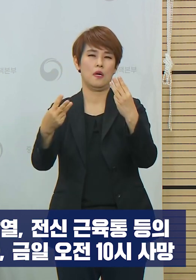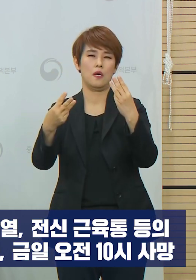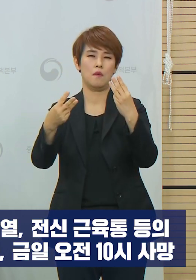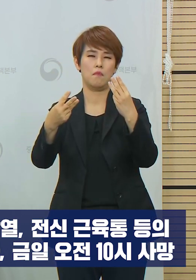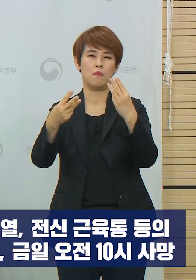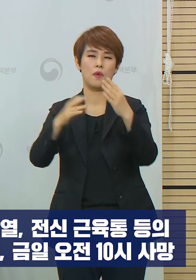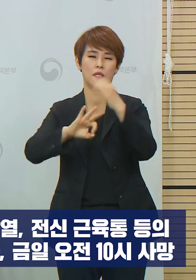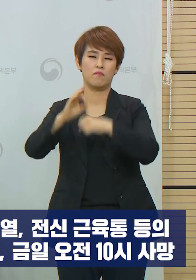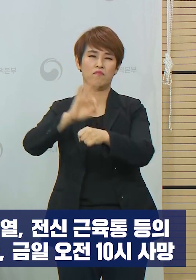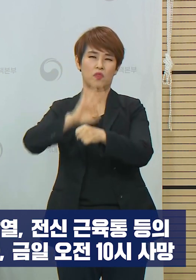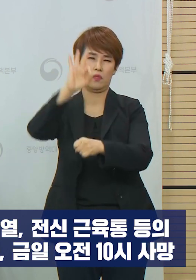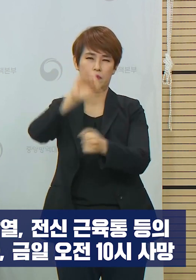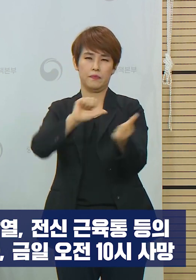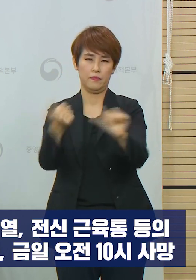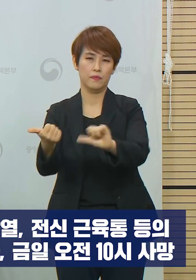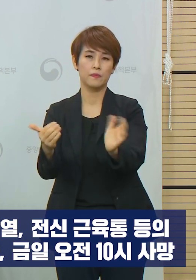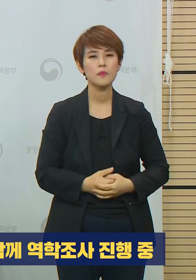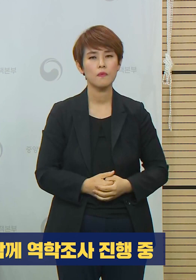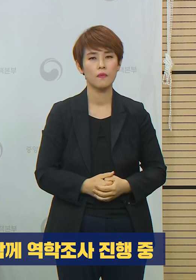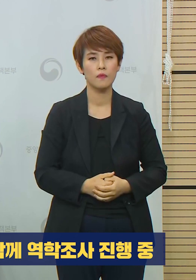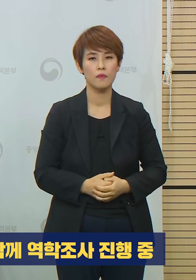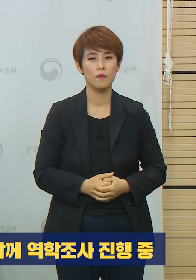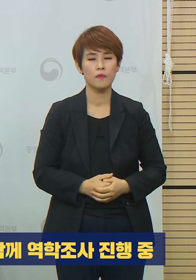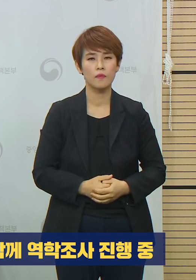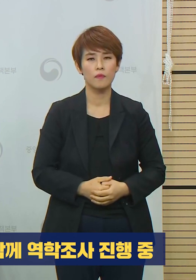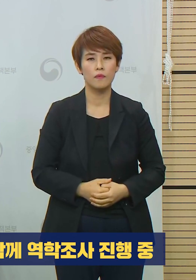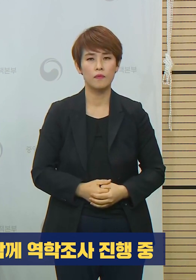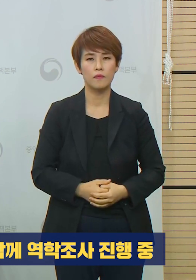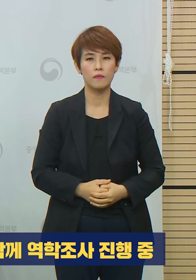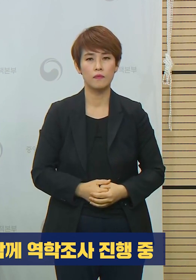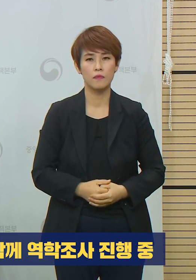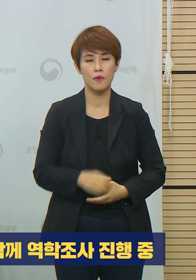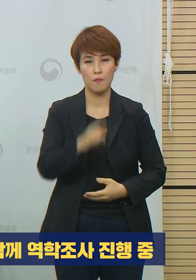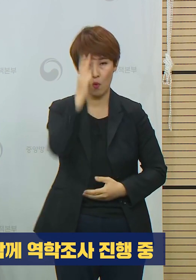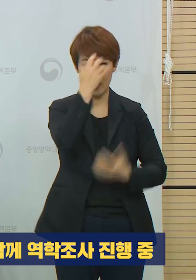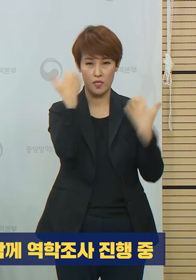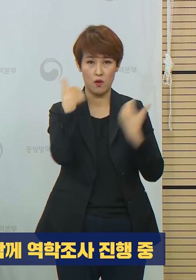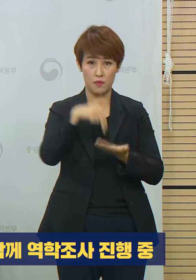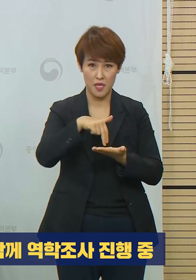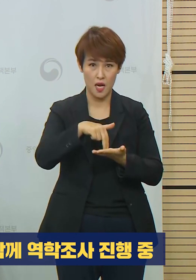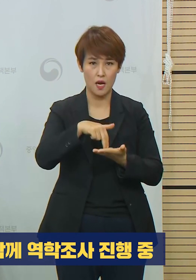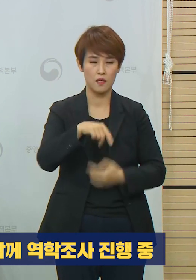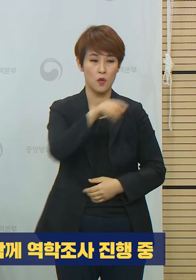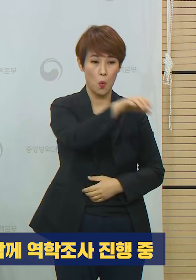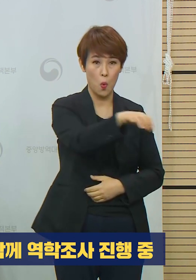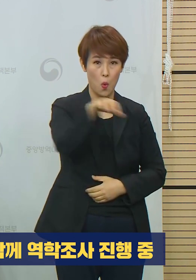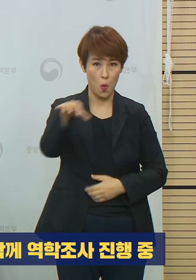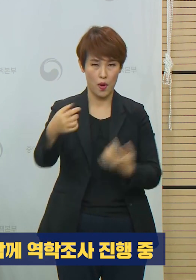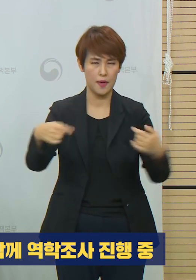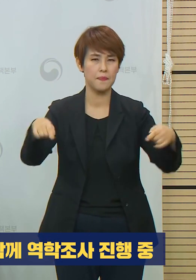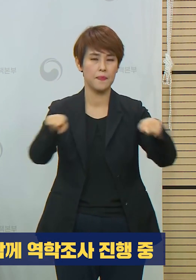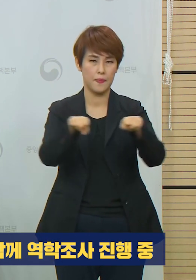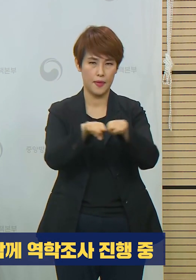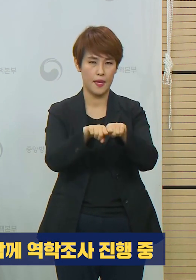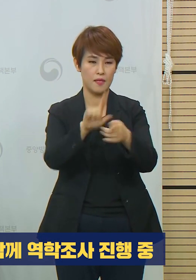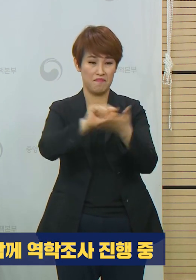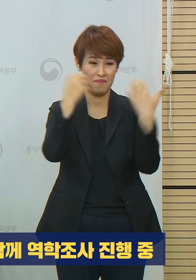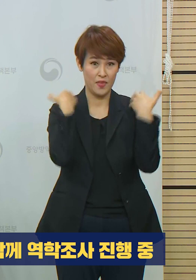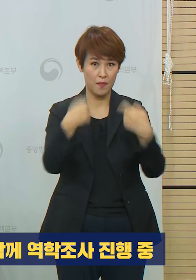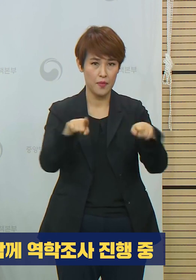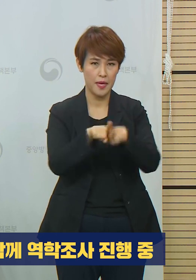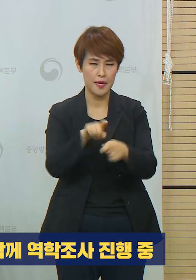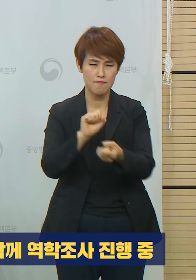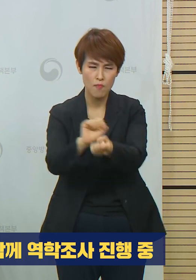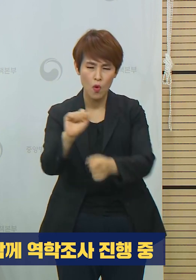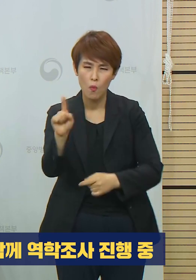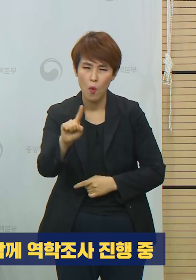오전 10시에 사망하신 상황입니다. 현재 질병관리청은 해당 지자체와 함께 역학조사를 진행